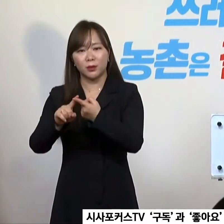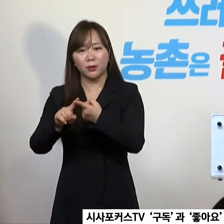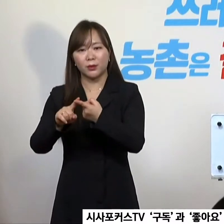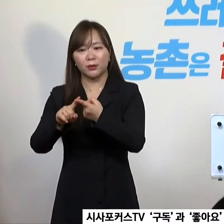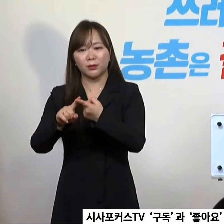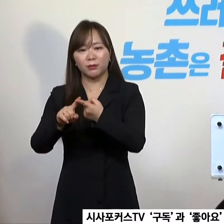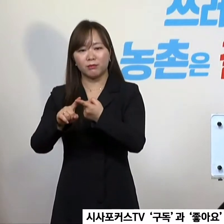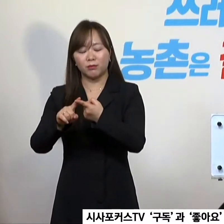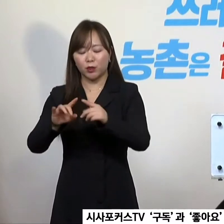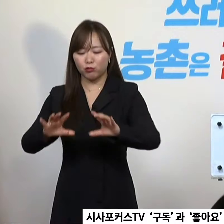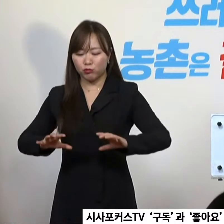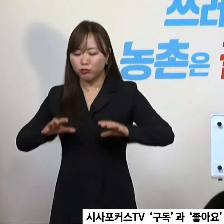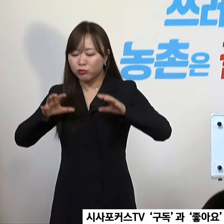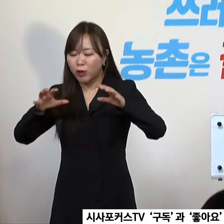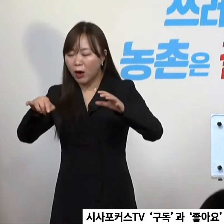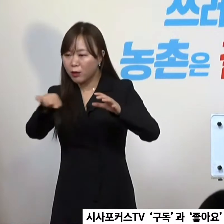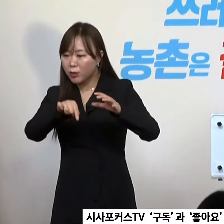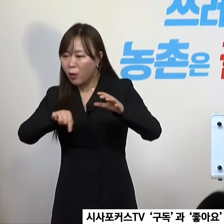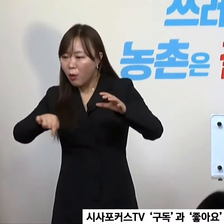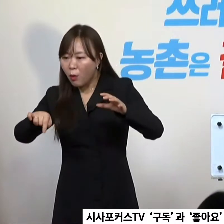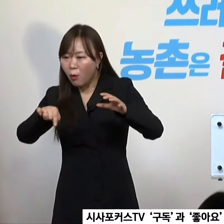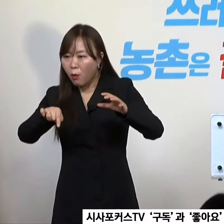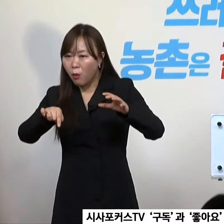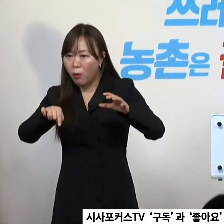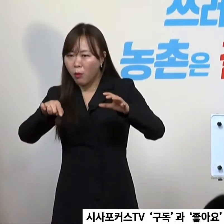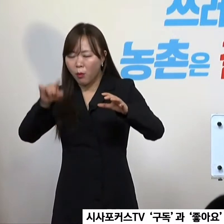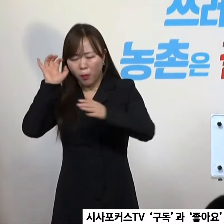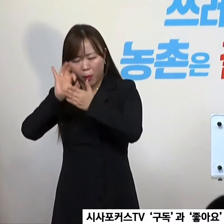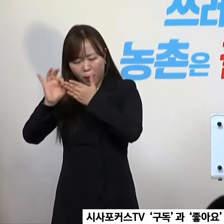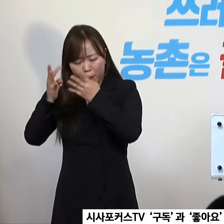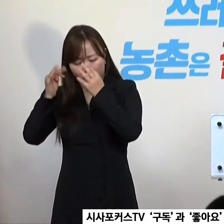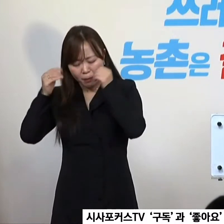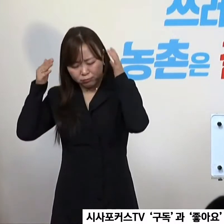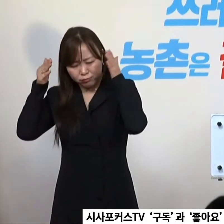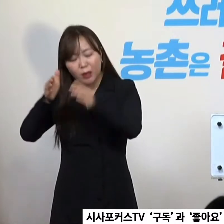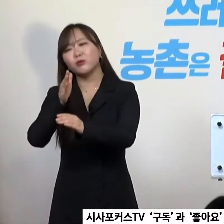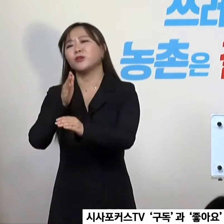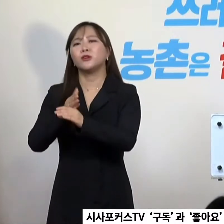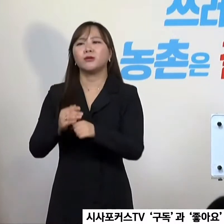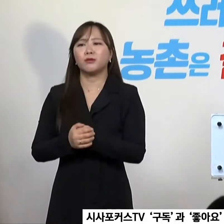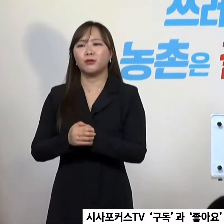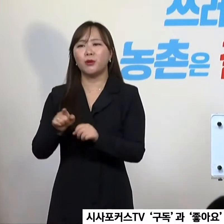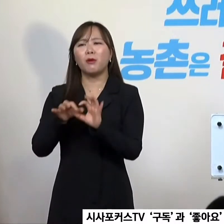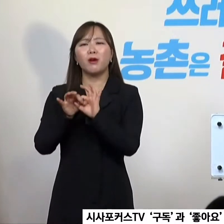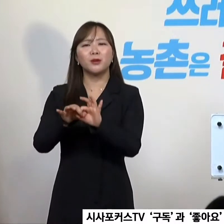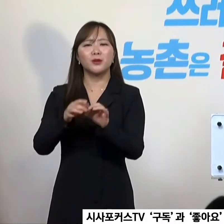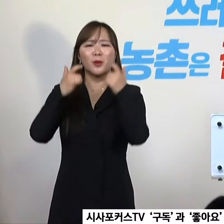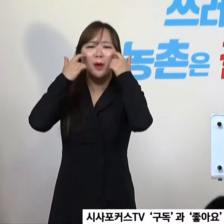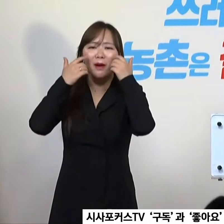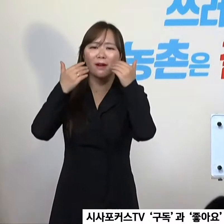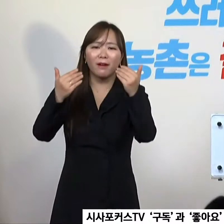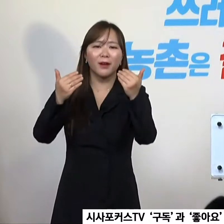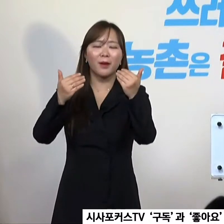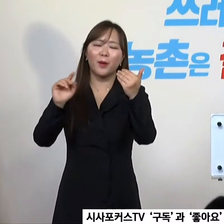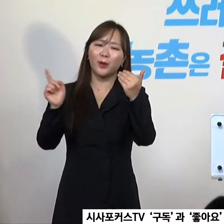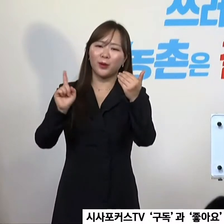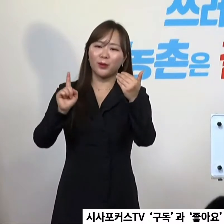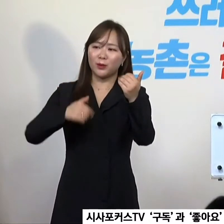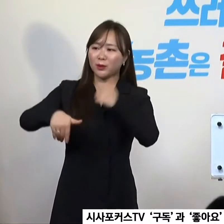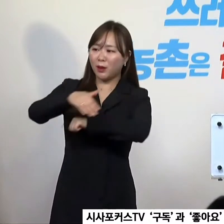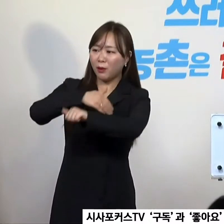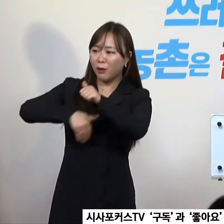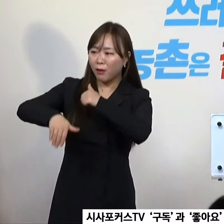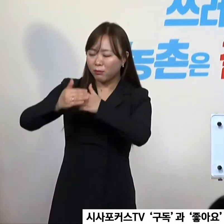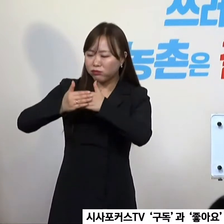또 국제적인 그 촉각이 곤두서 있는데 거기에 대해서는 뭐 정확하게 어떤